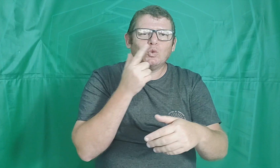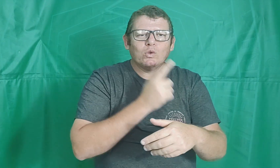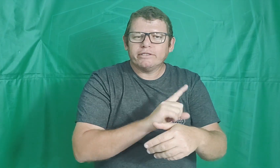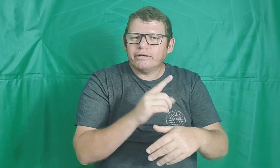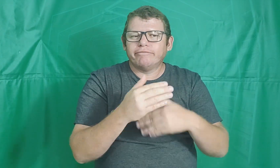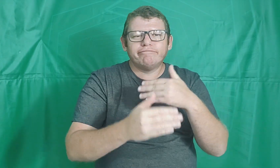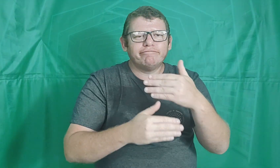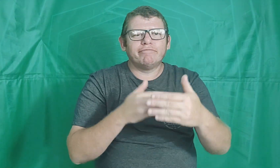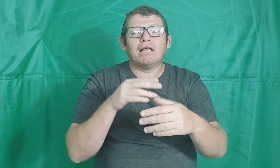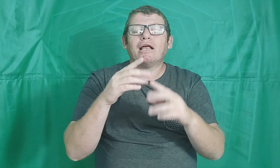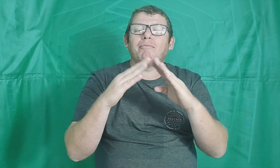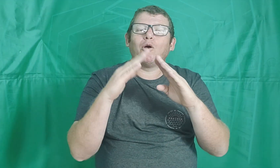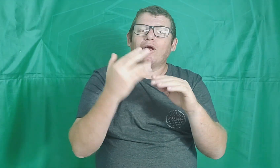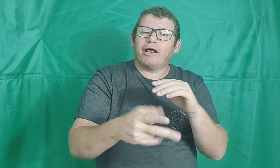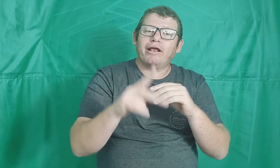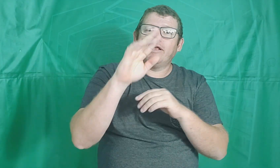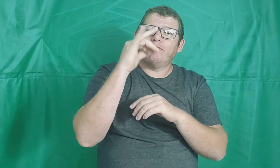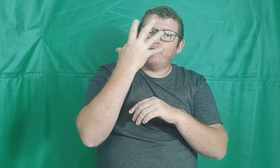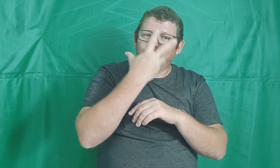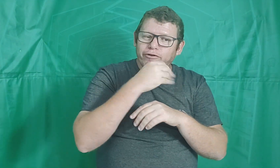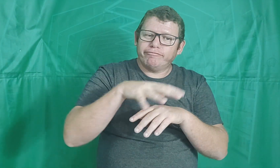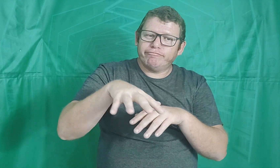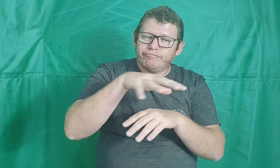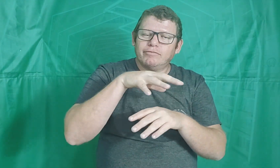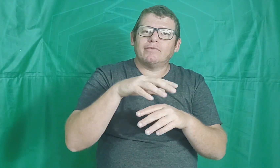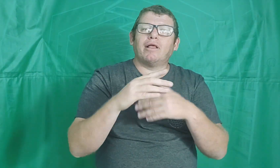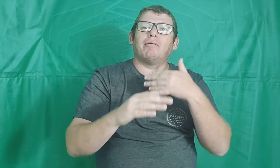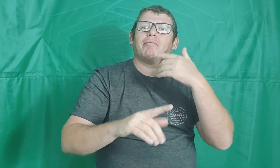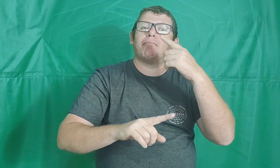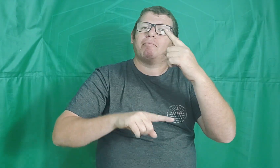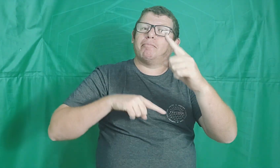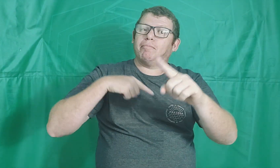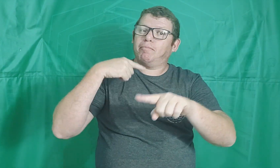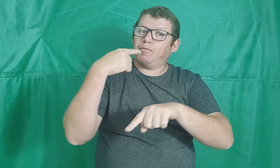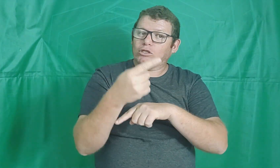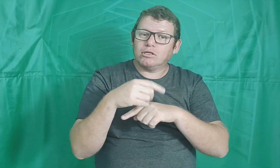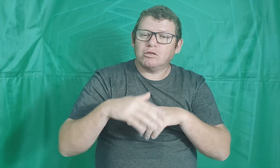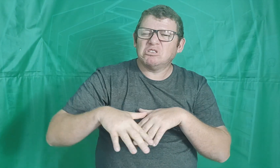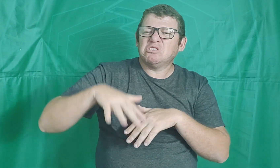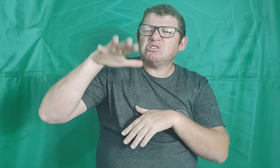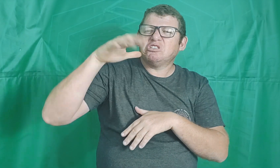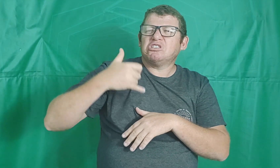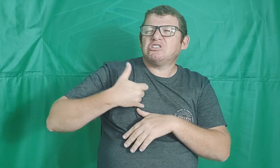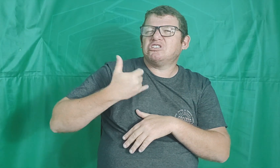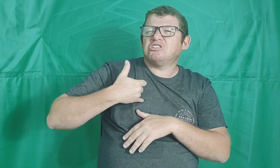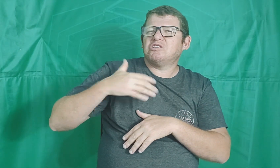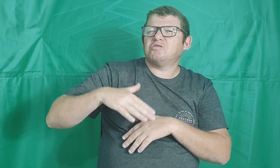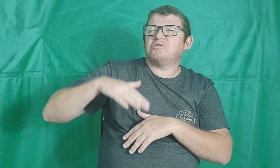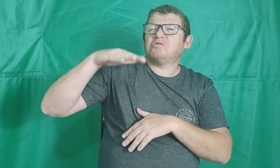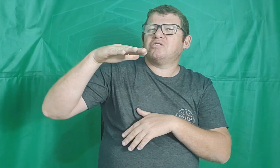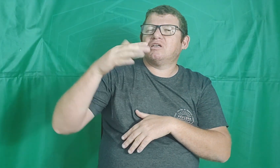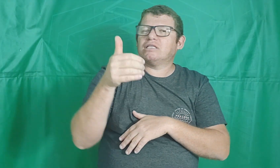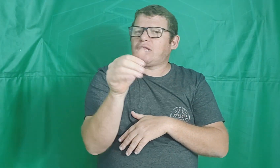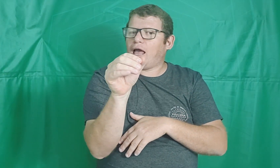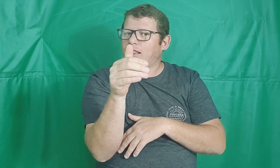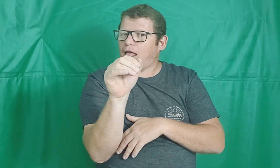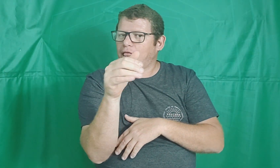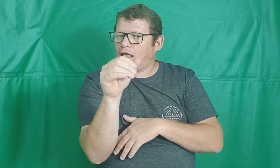tempo, as coisas não progrediam e eu me sentia deslocado. Mudei de escola em Rio Bonito e mais tarde, por volta